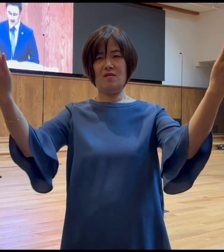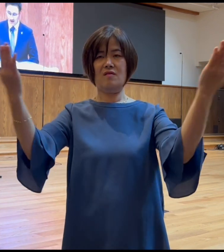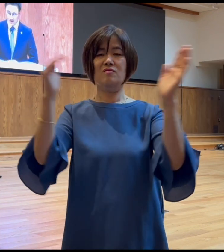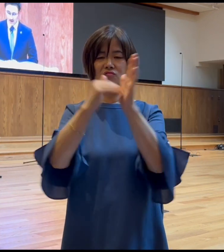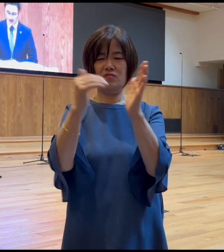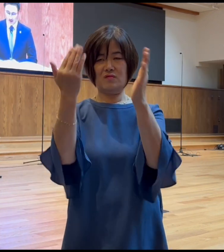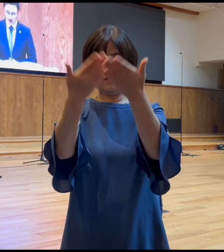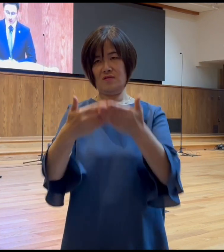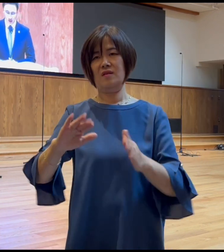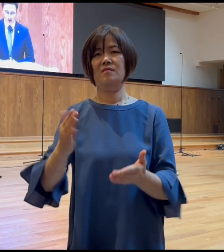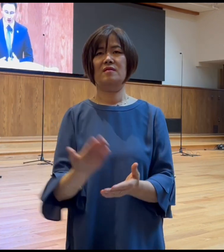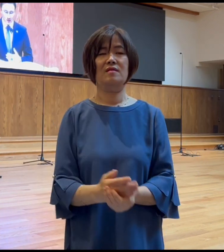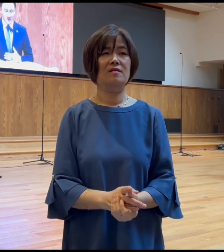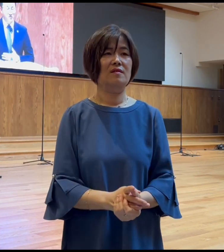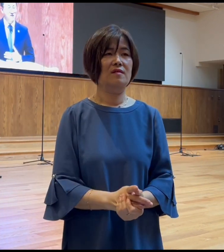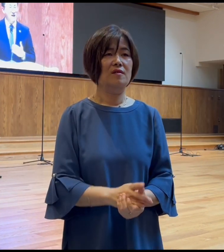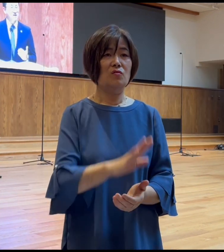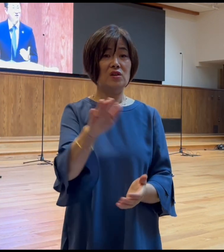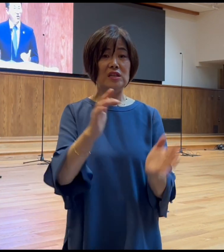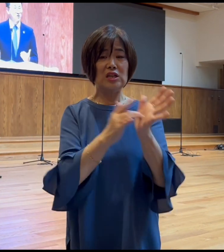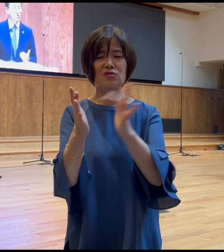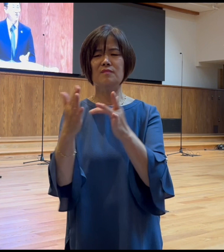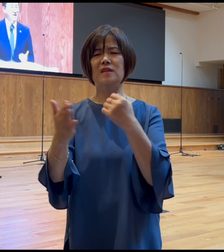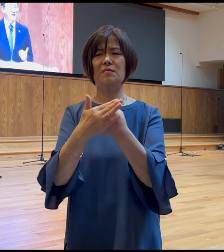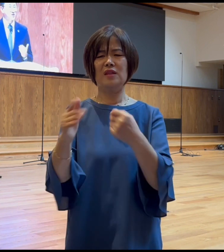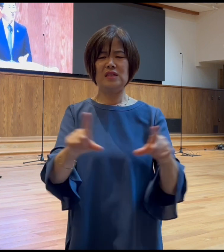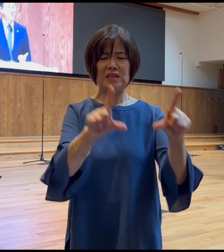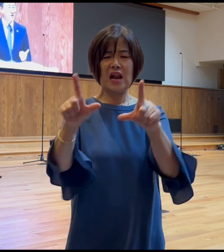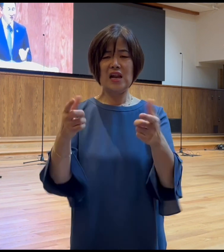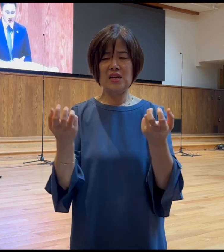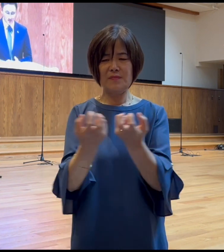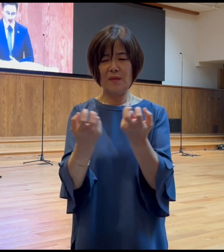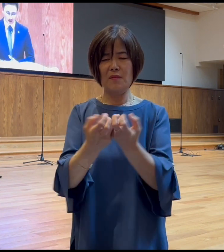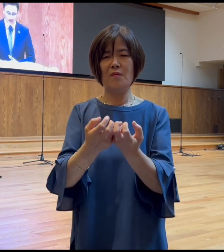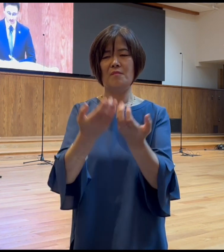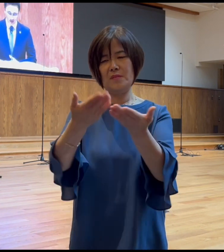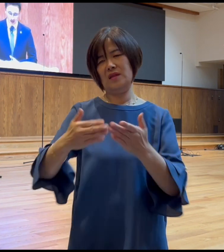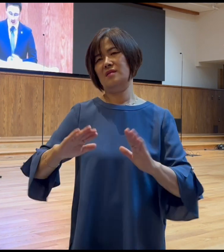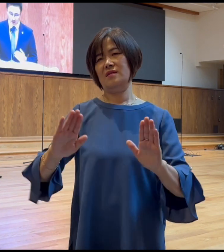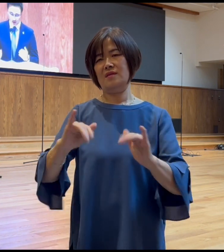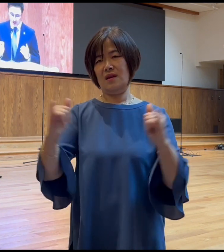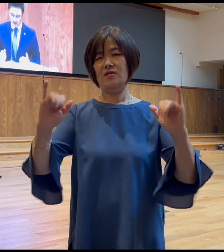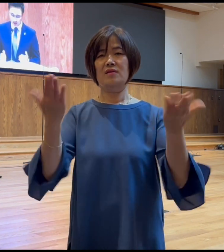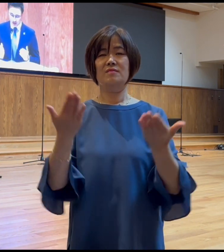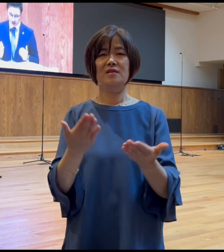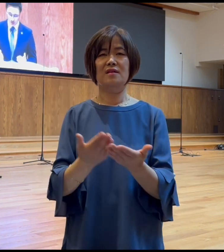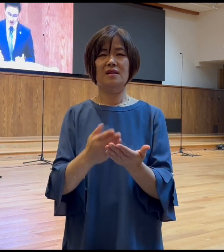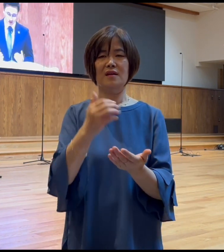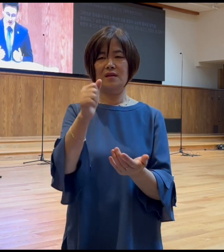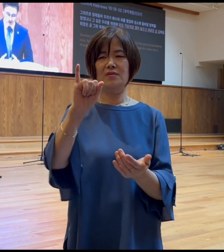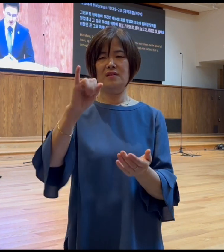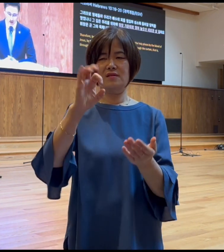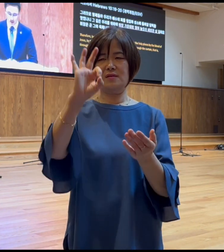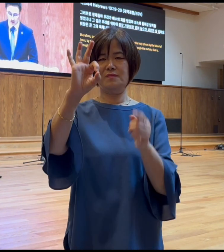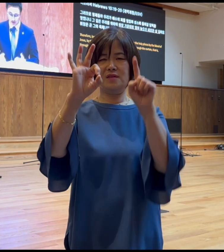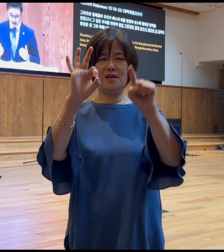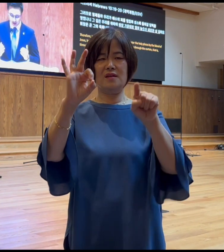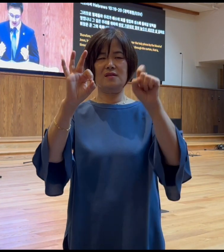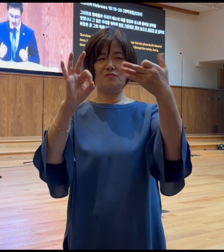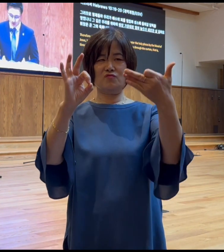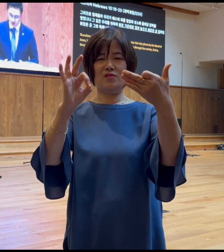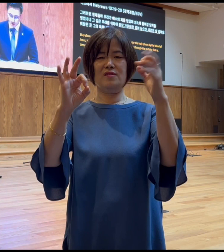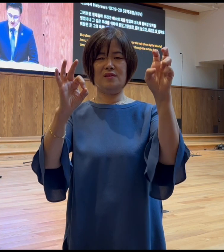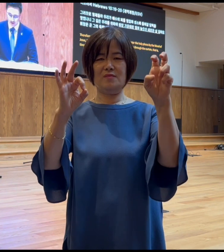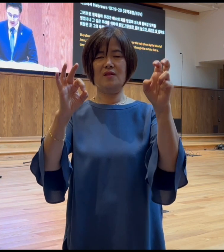것입니다. 우리는 예수님 때문에 살 길을 얻은 존재가 되었습니다. 믿으십니까? 히브리서 10장 19절에서 20절